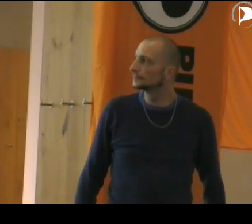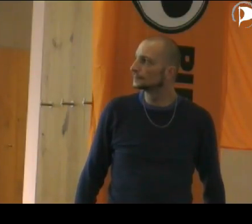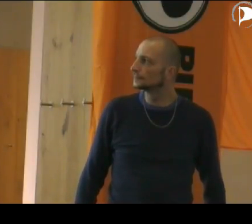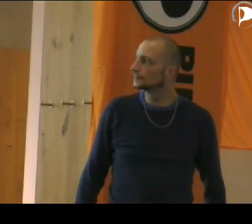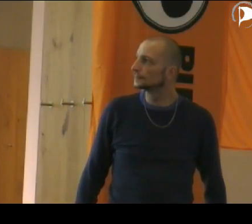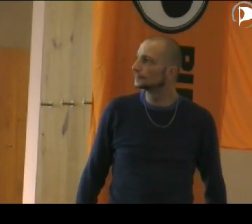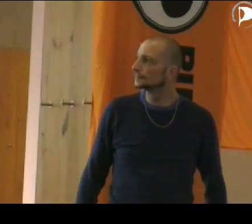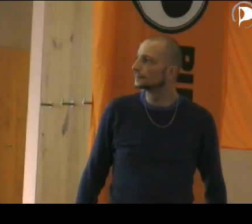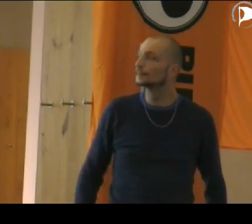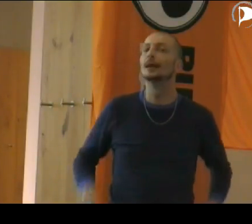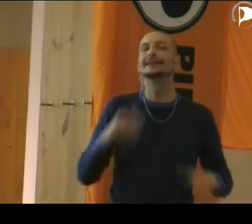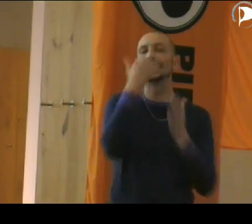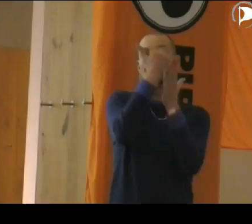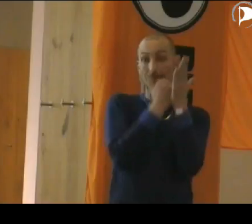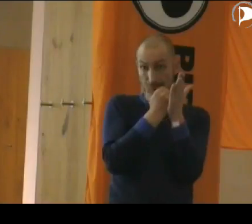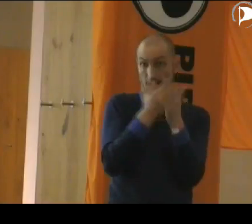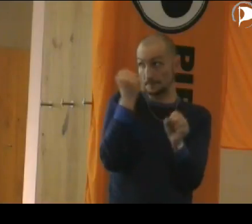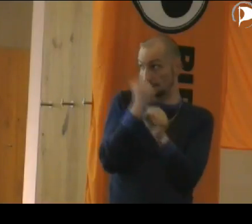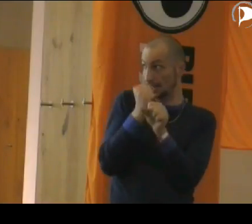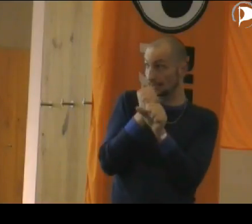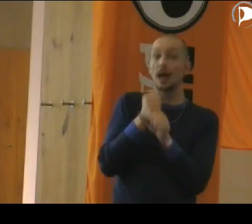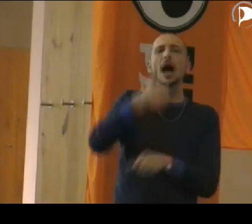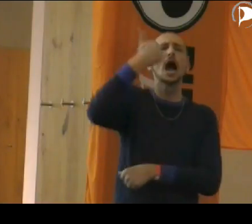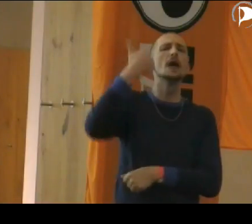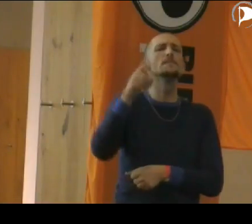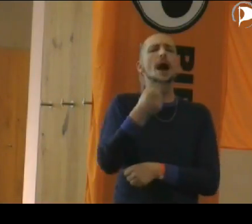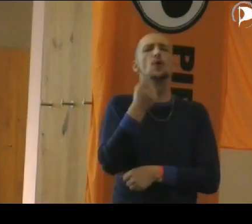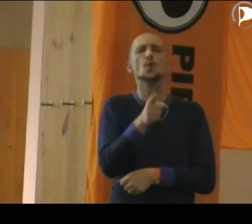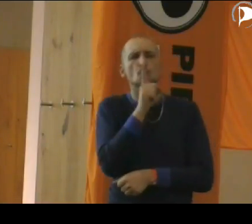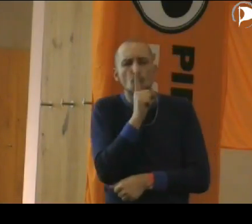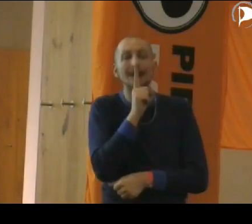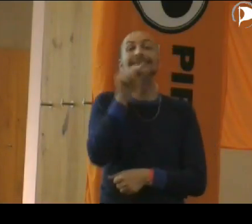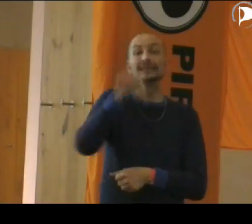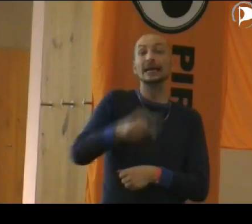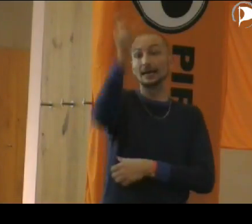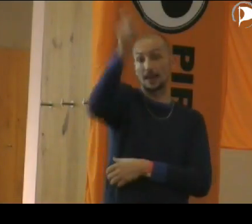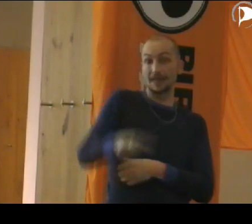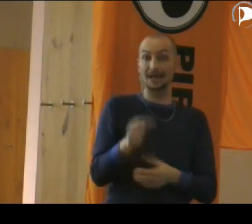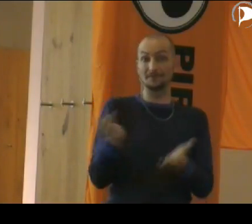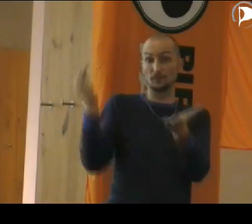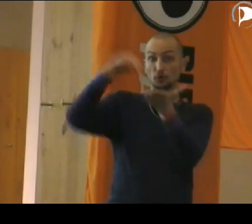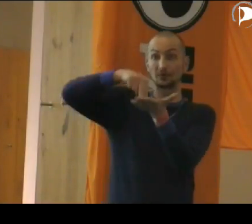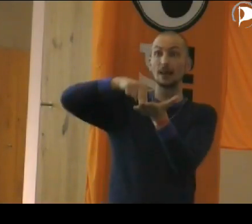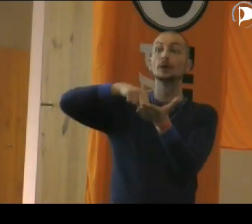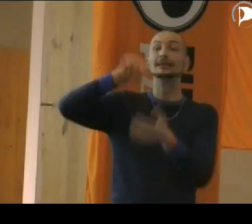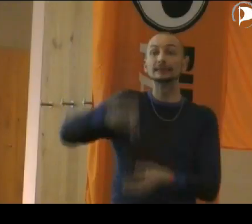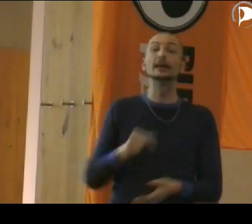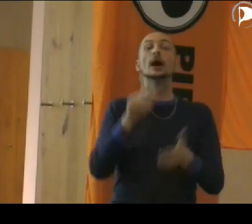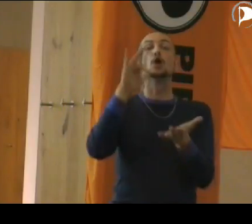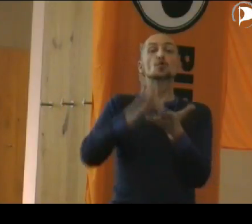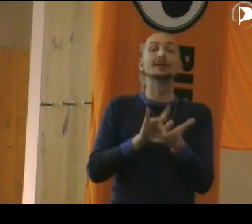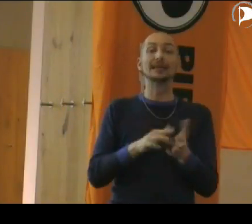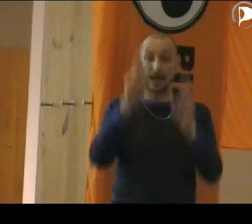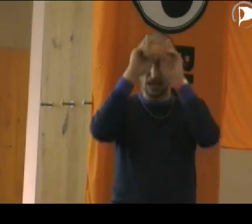der liste machen das gibt der kandidatenvorstellung ich finde dass die wissen grundriss